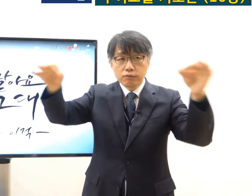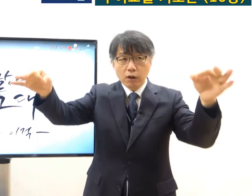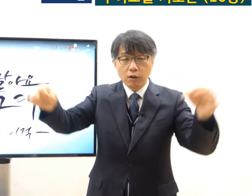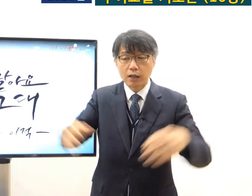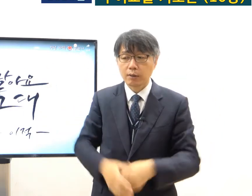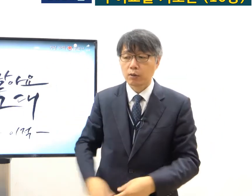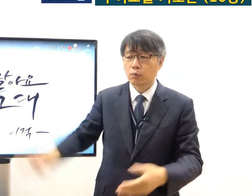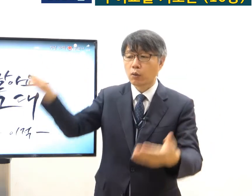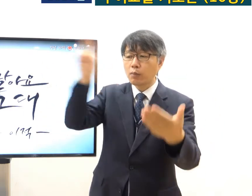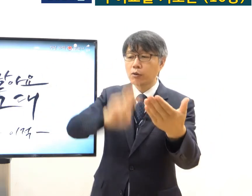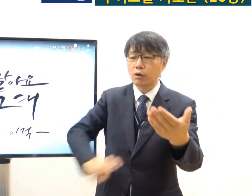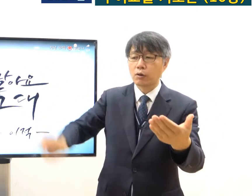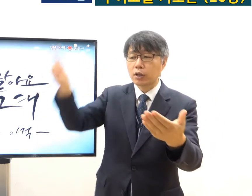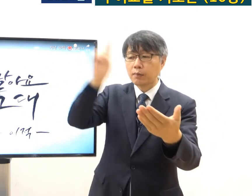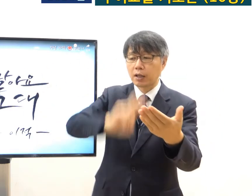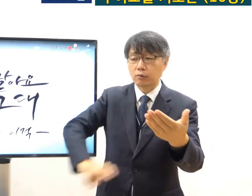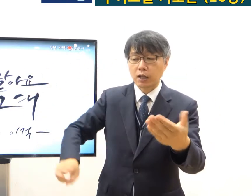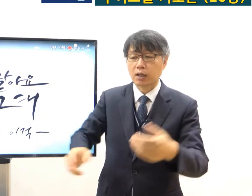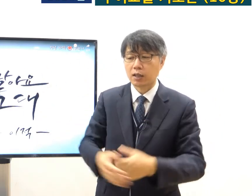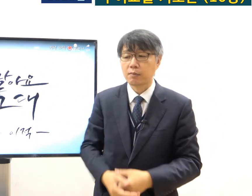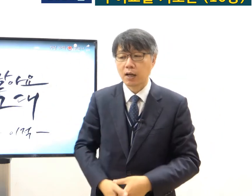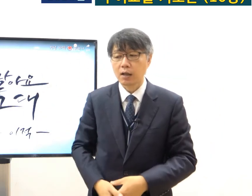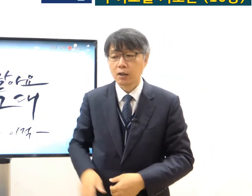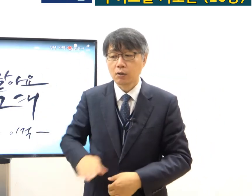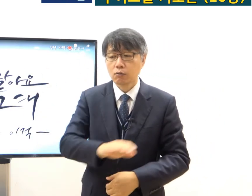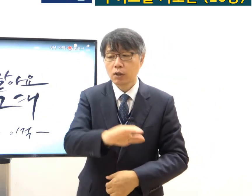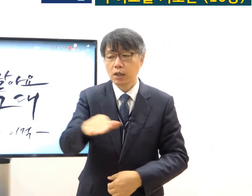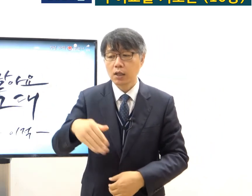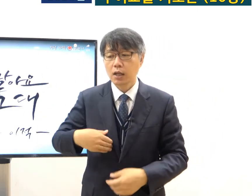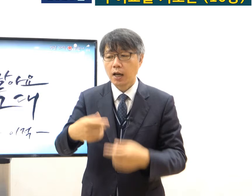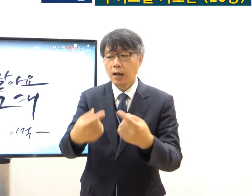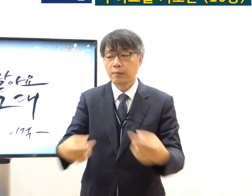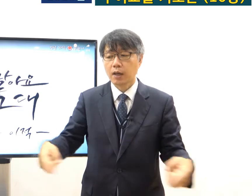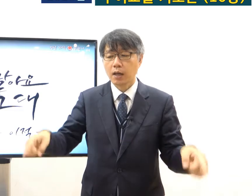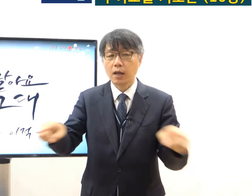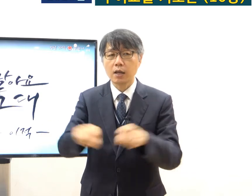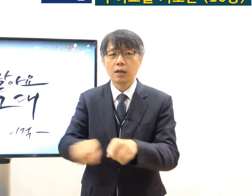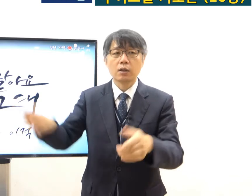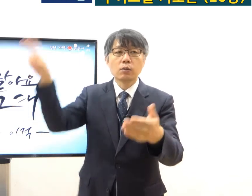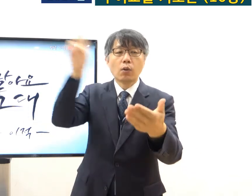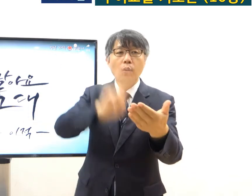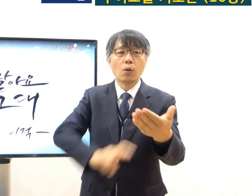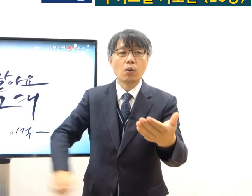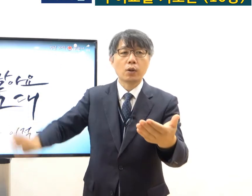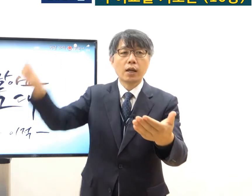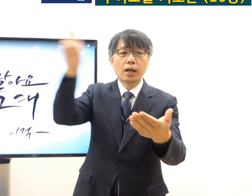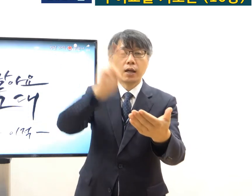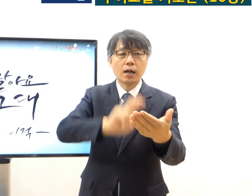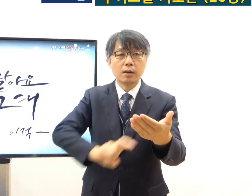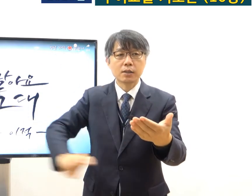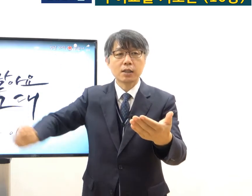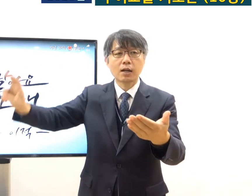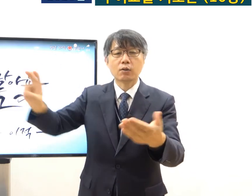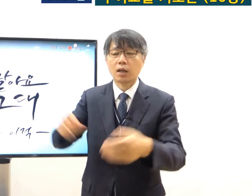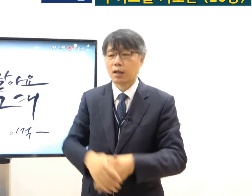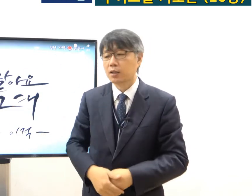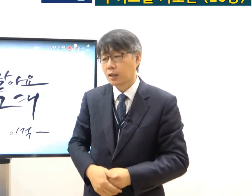불러요. 아니면 노래 불러요 이렇게만 해도 됩니다. 우리 함께 노래합시다 이렇게 그냥